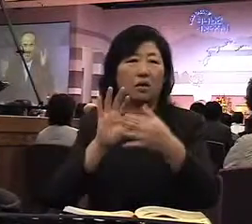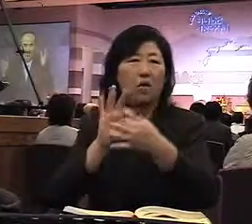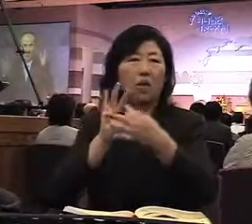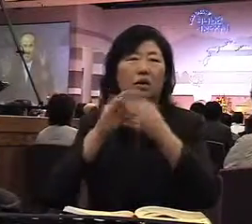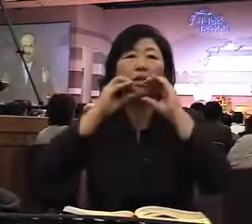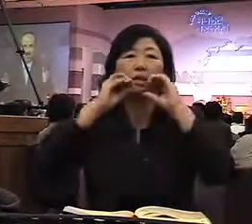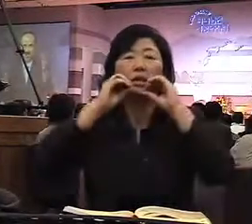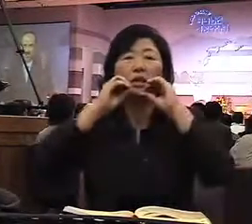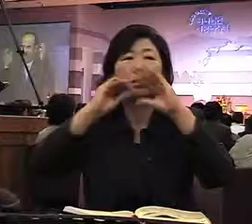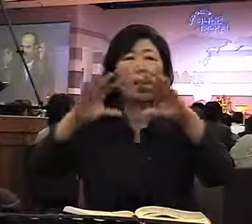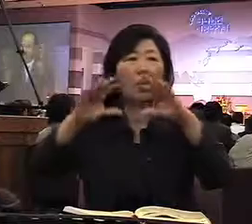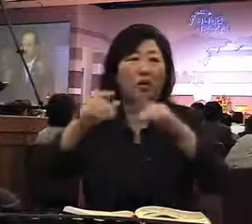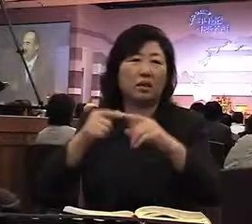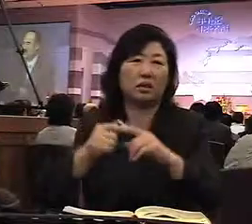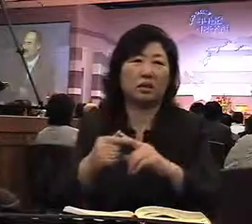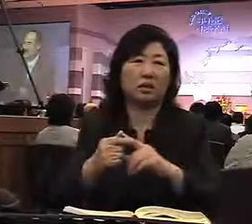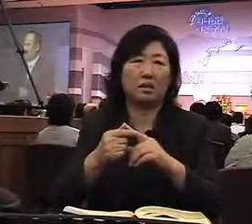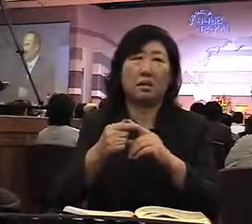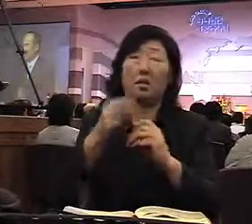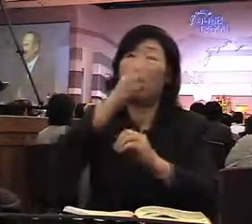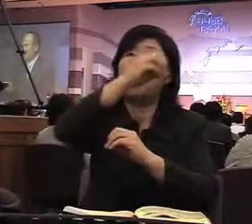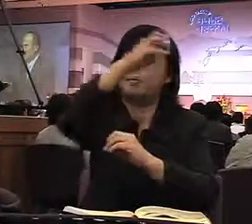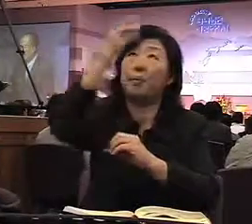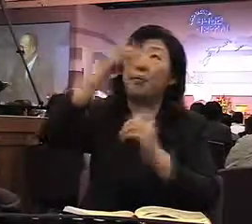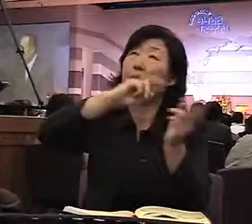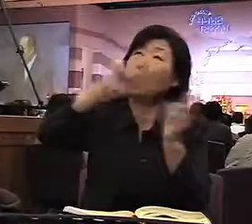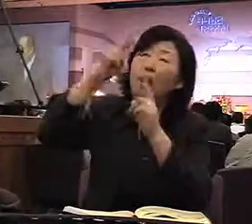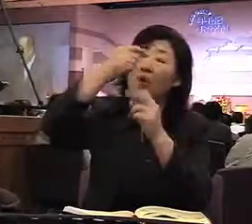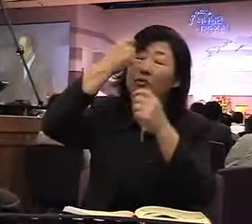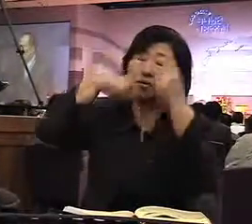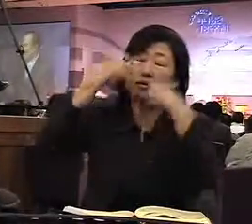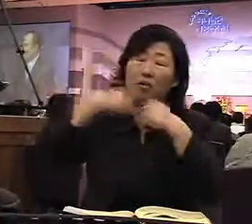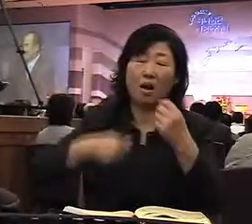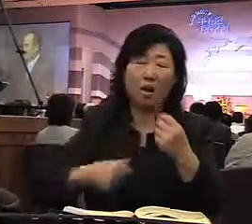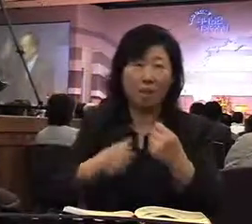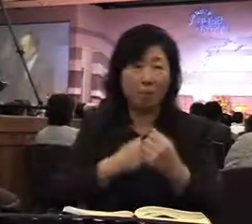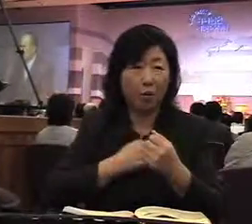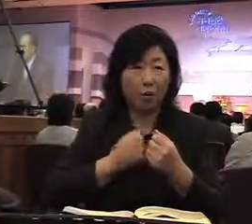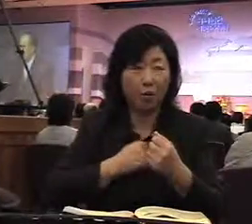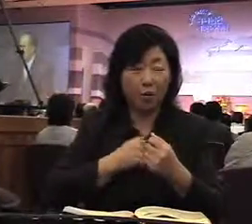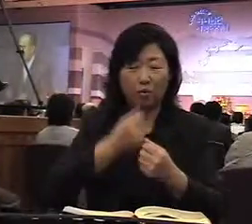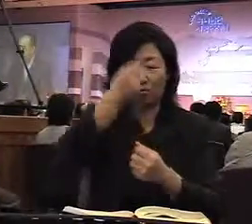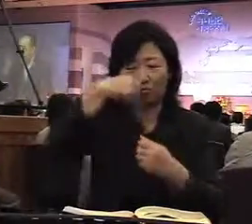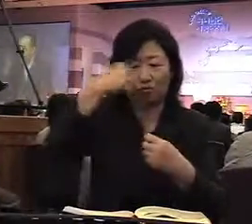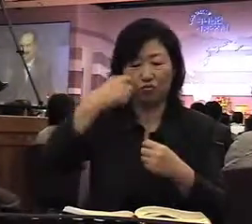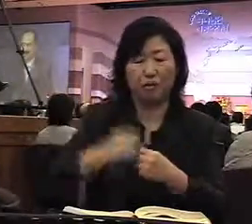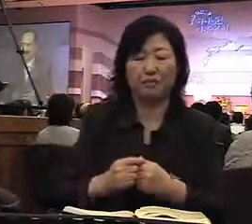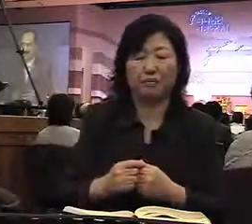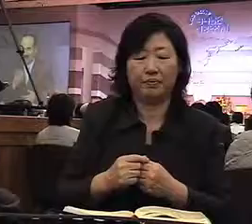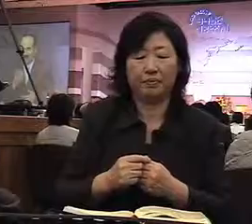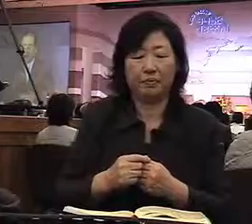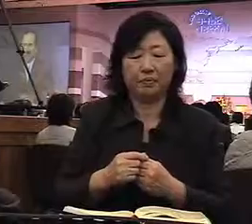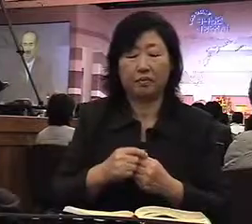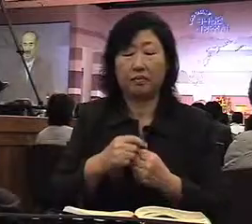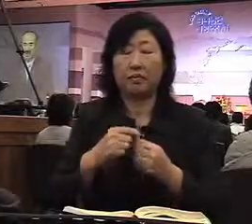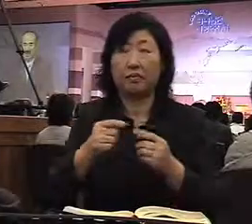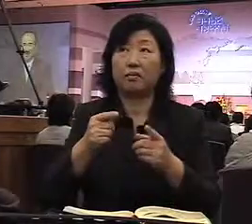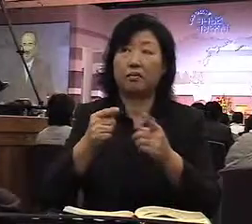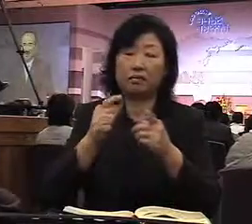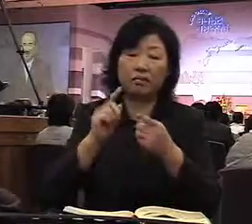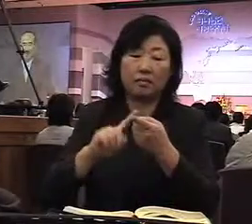향하여 그런 눈물을 흘리면서 통곡하면서 하나님 내가 잘못한 것이 아주 많지만 그런 잘한 게 있지 않습니까? 날 좀 받으세요. 긍휼히